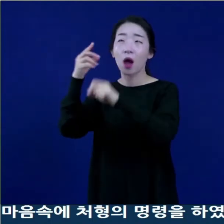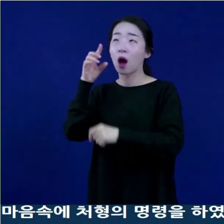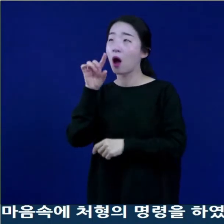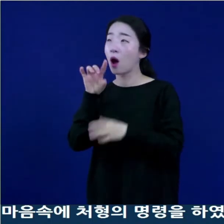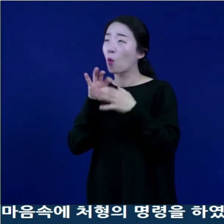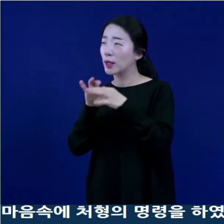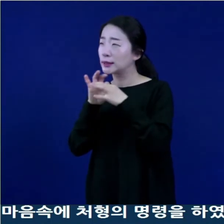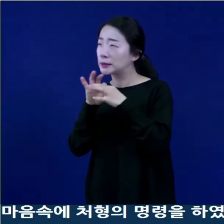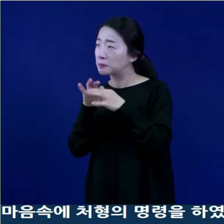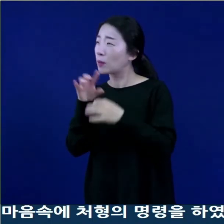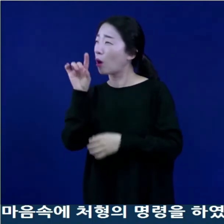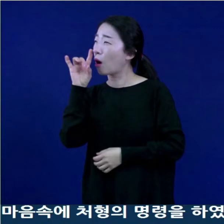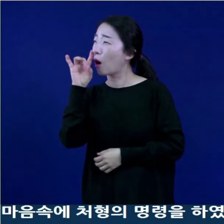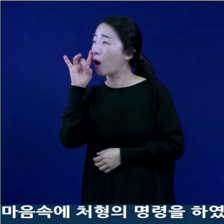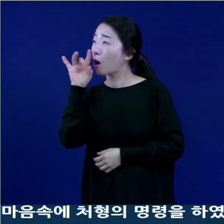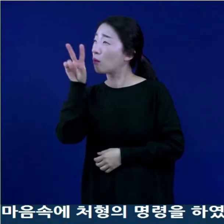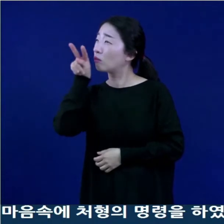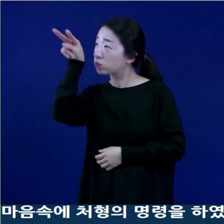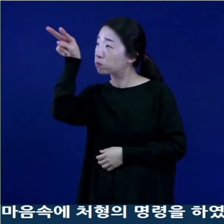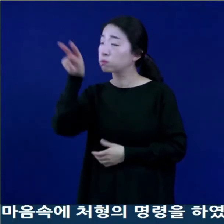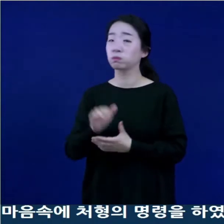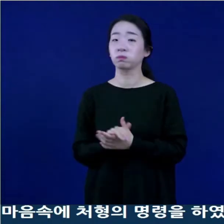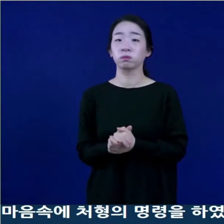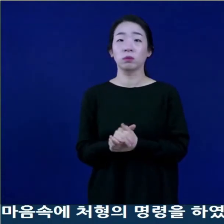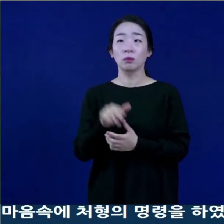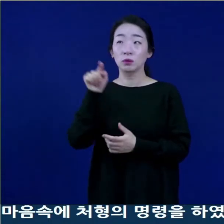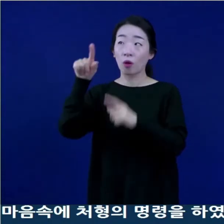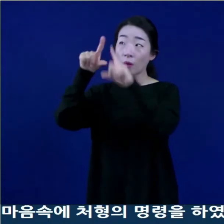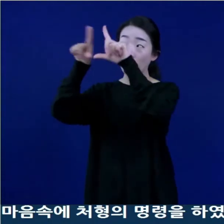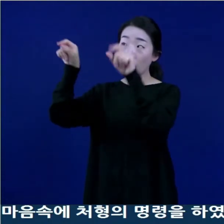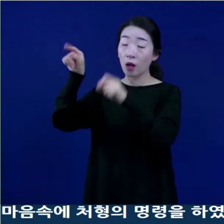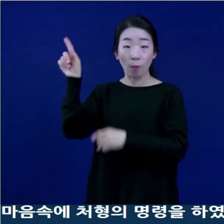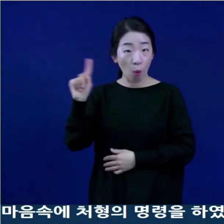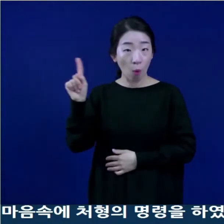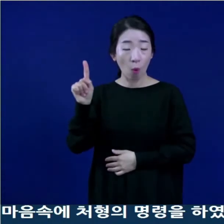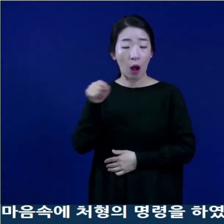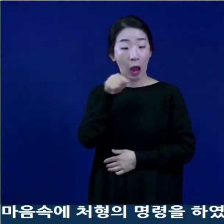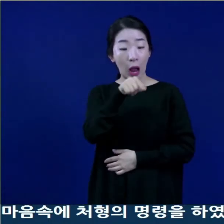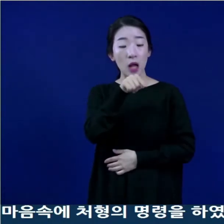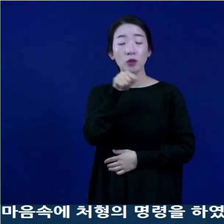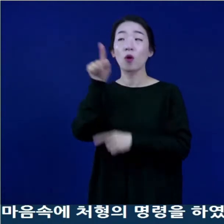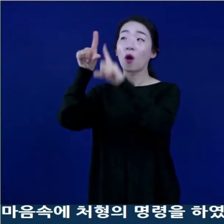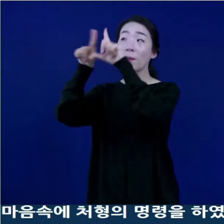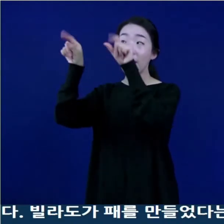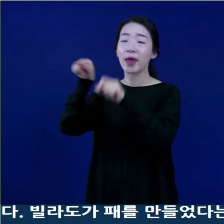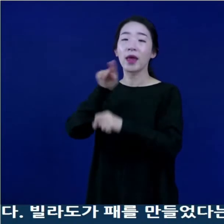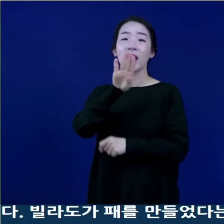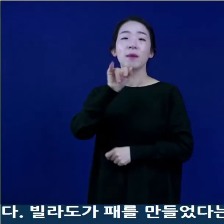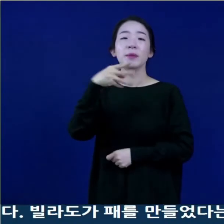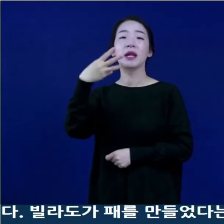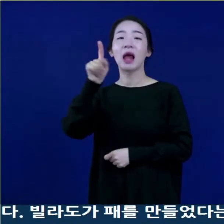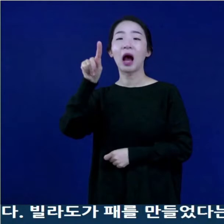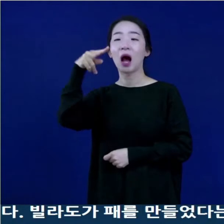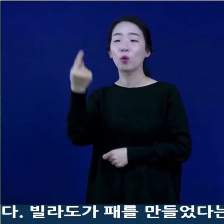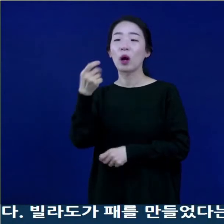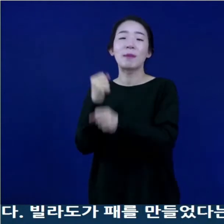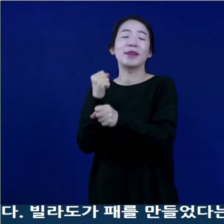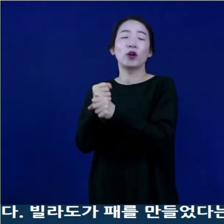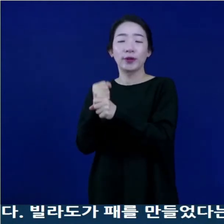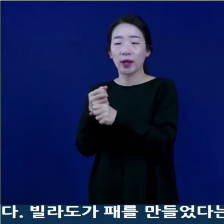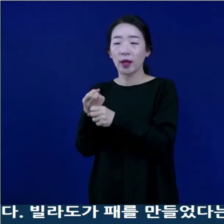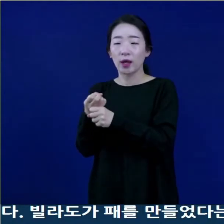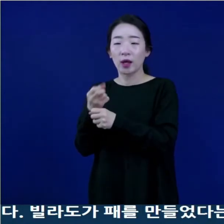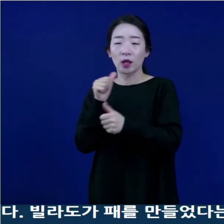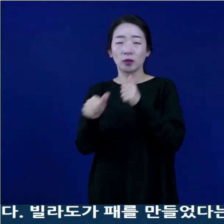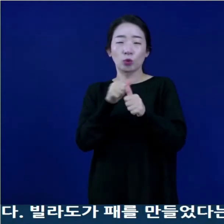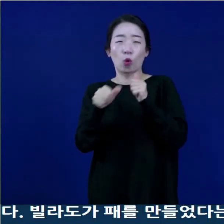가졌던 것으로 보입니다. 저 패가 뭐지? 저 패가 빌라도가 만들었대? 이런 소문들이 퍼지면서